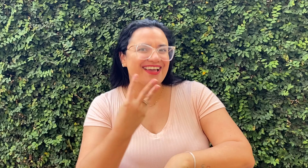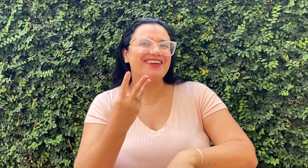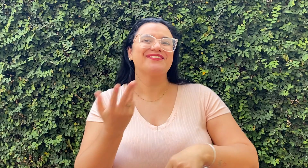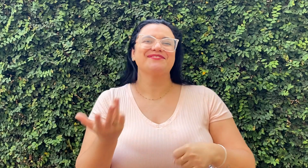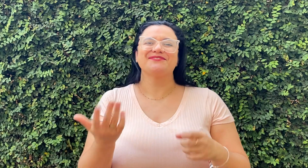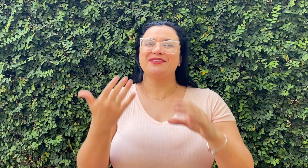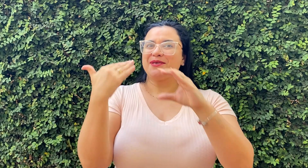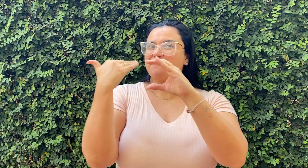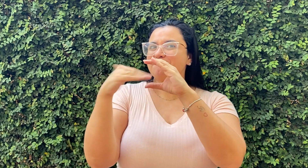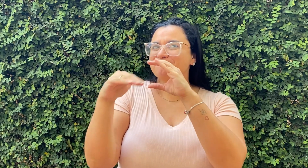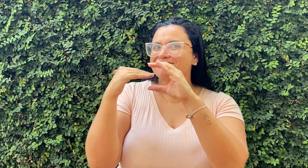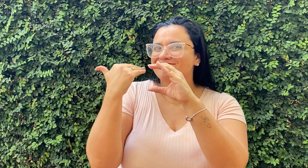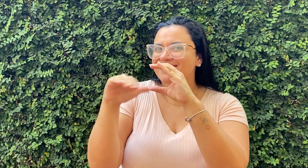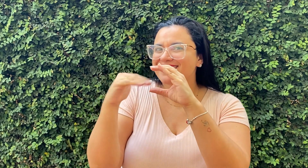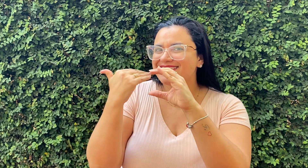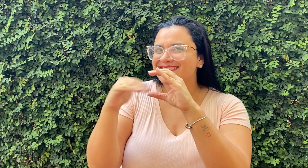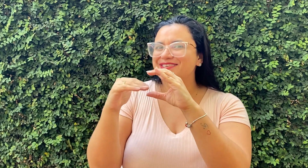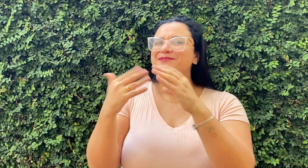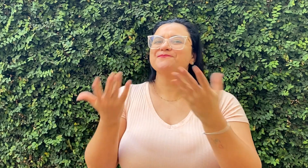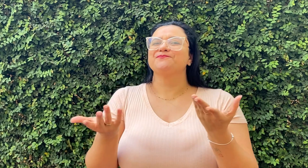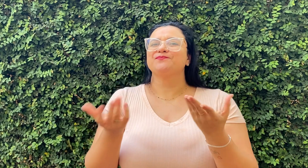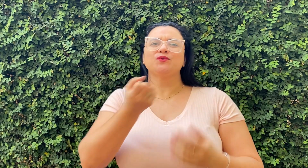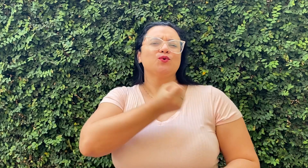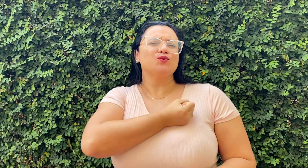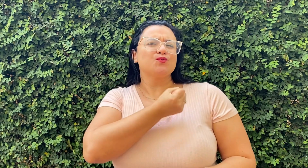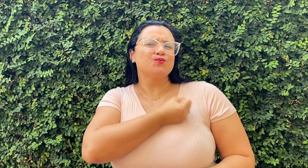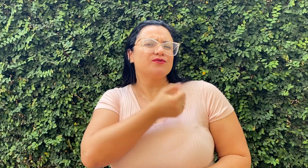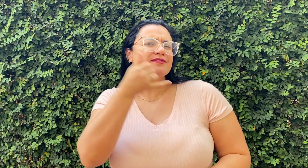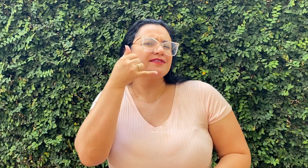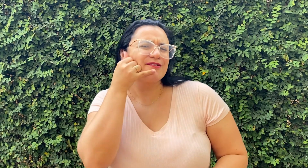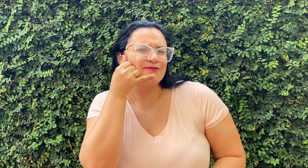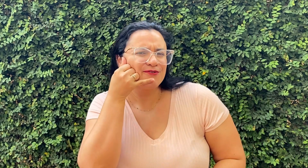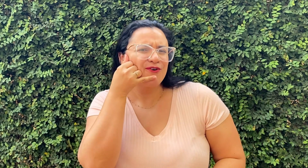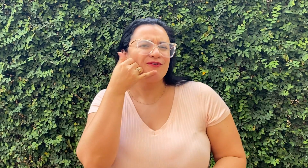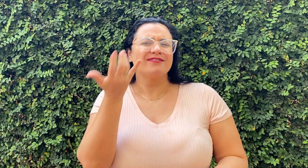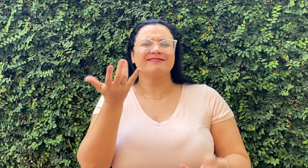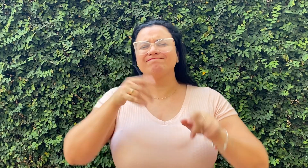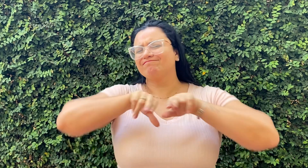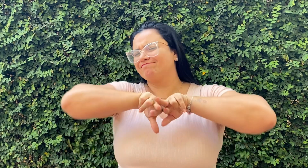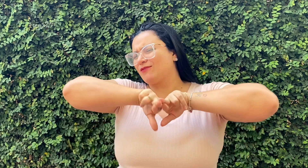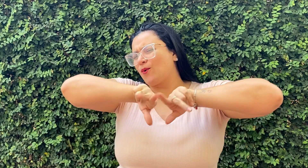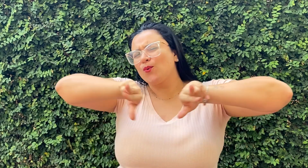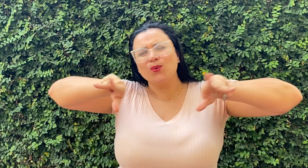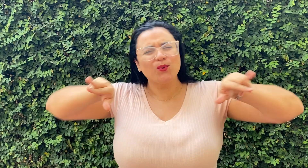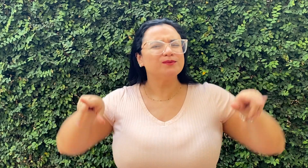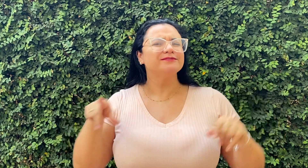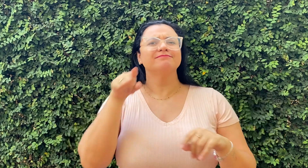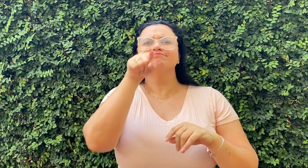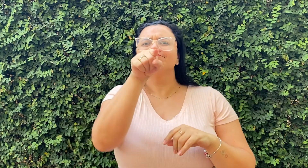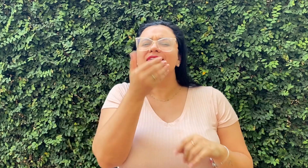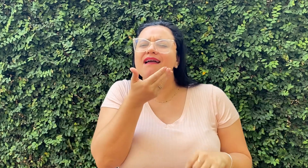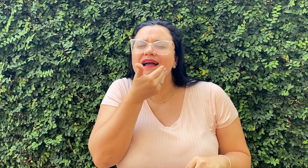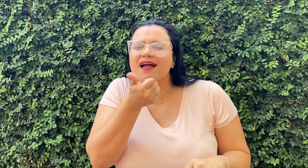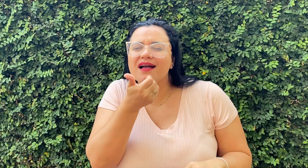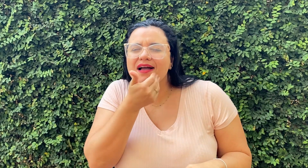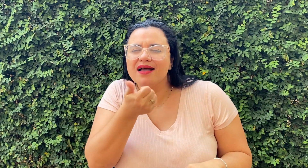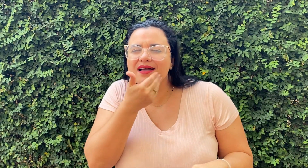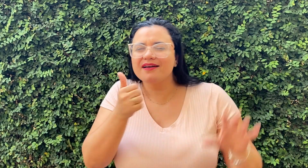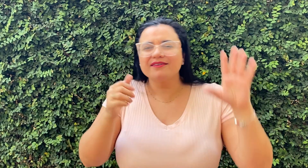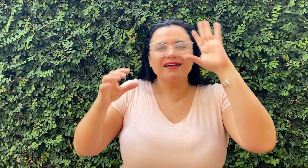WhatsApp, e-mail, número do telefone você pode usar também, e vários outros que você vai